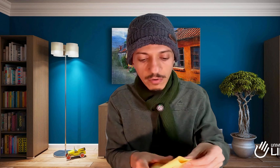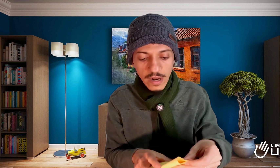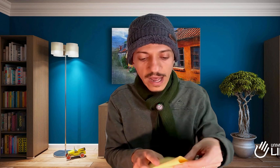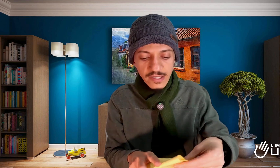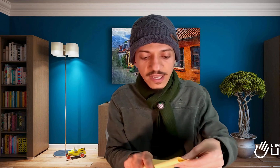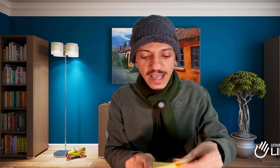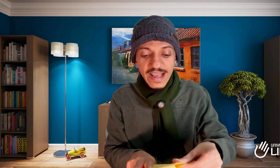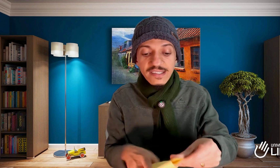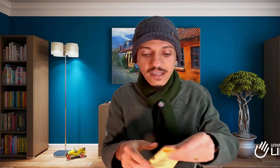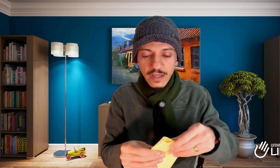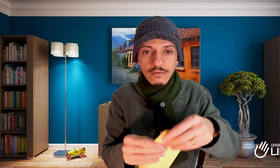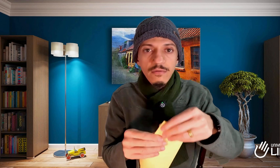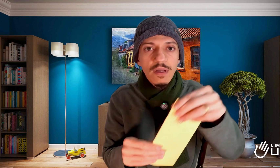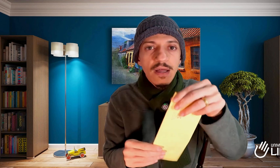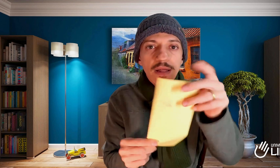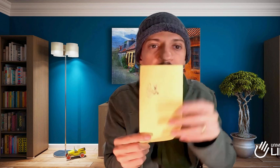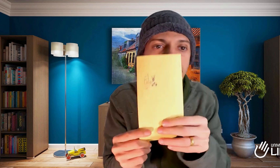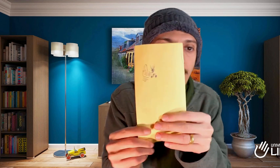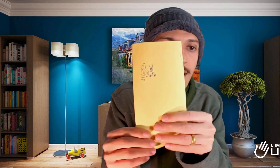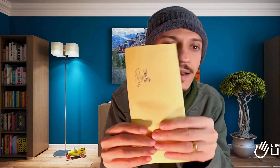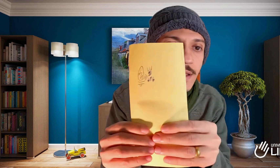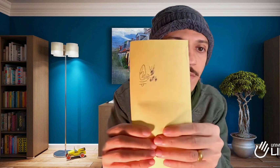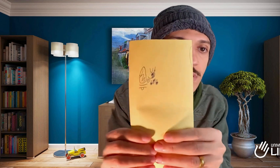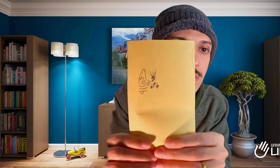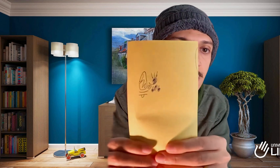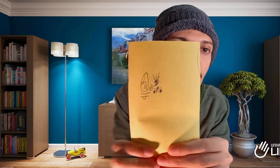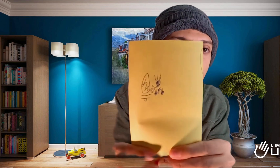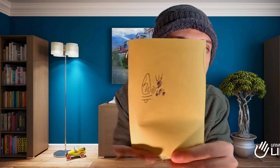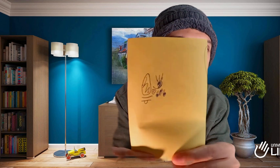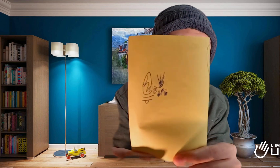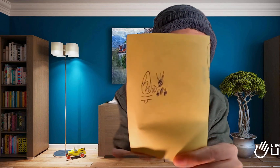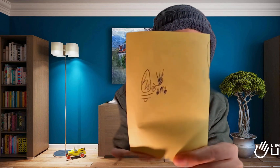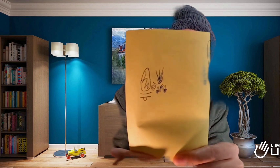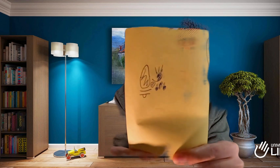Lattes escrito na língua de sinais.